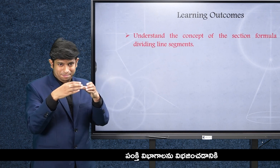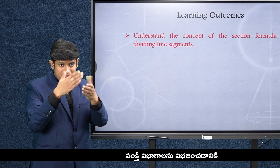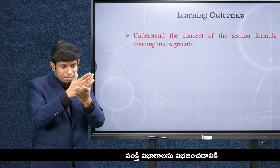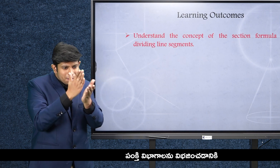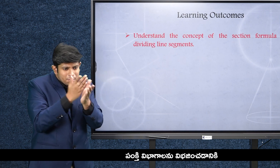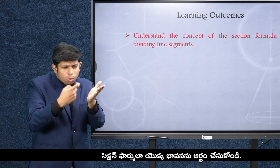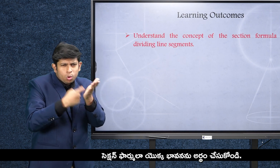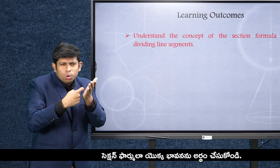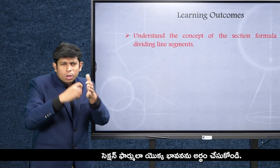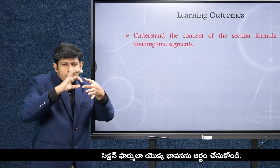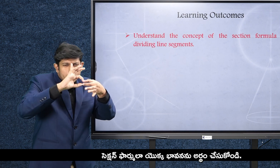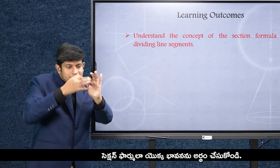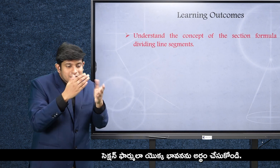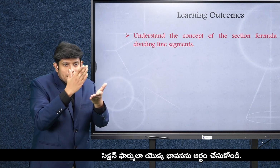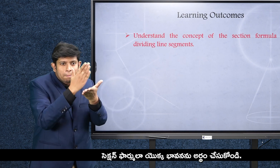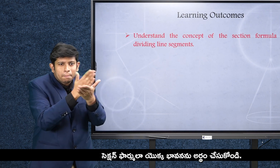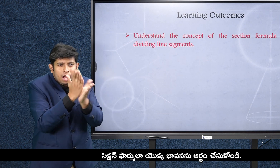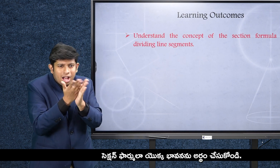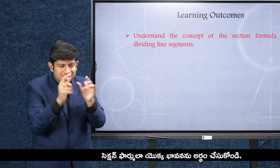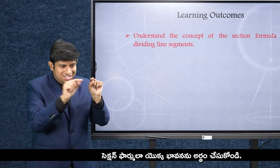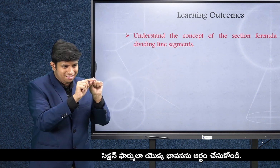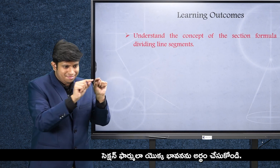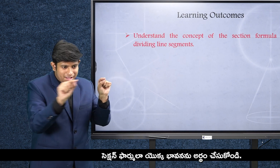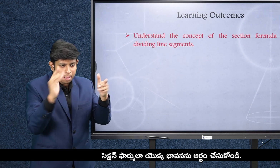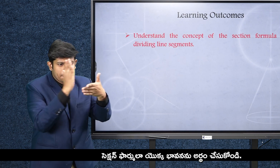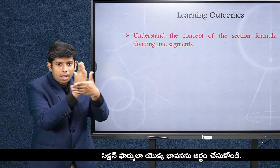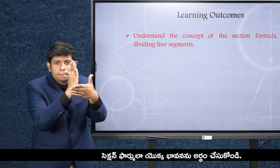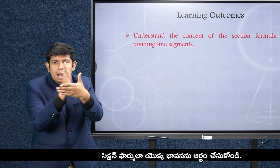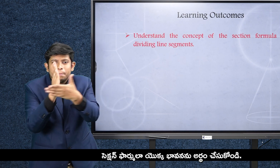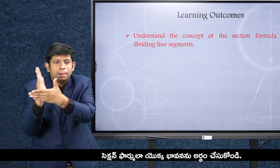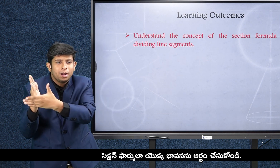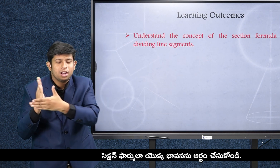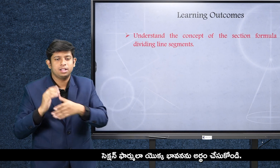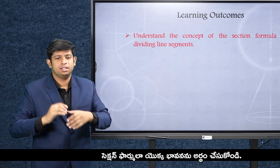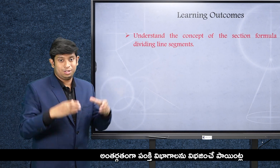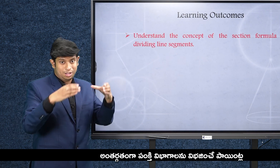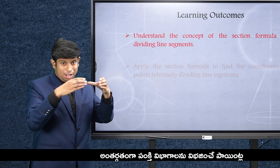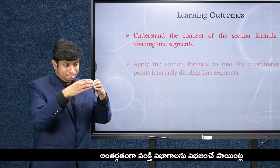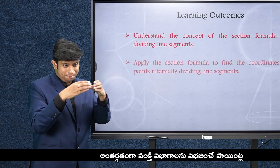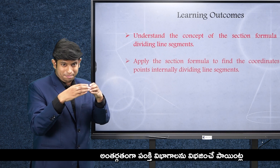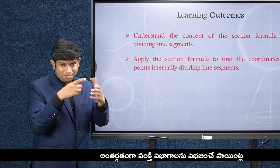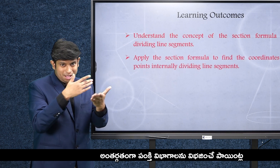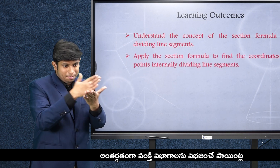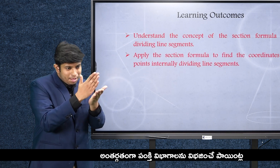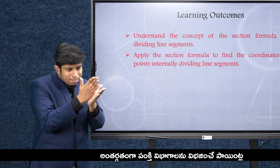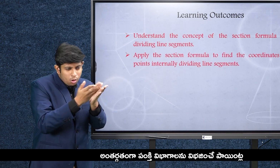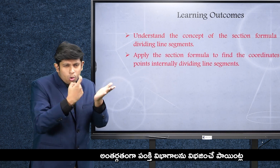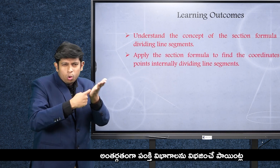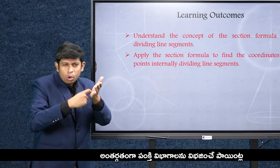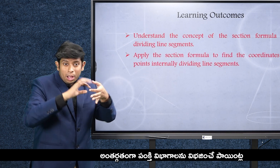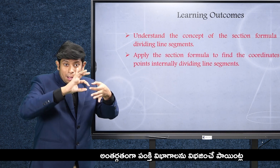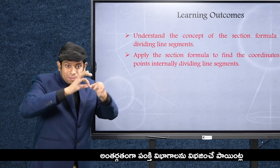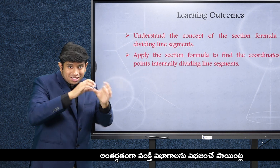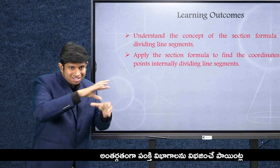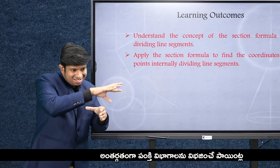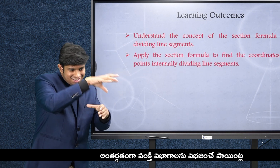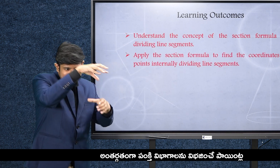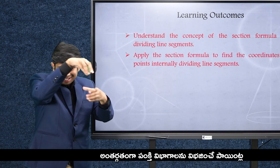విభజించడానికి సెక్షన్ ఫార్ములా యొక్క భావనను అర్థం చేసుకోండి అంతర్గతంగా పంక్తి విభాగాలను విభజించే